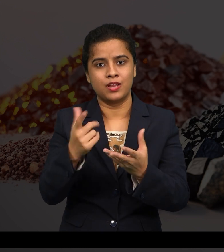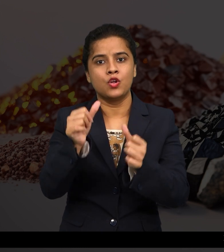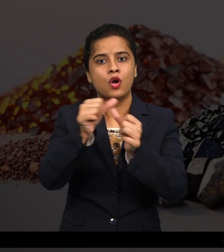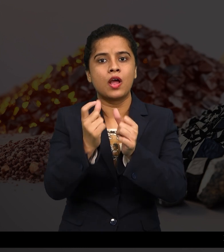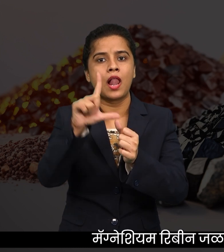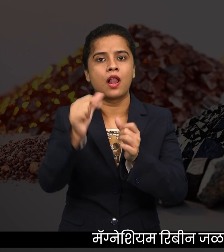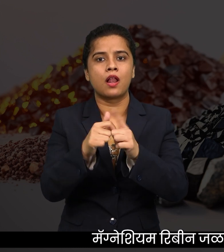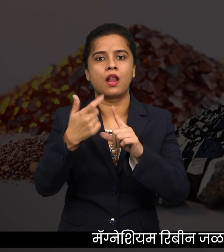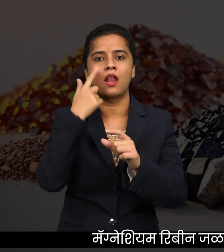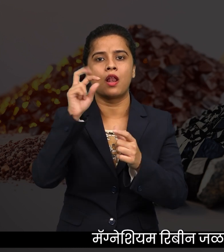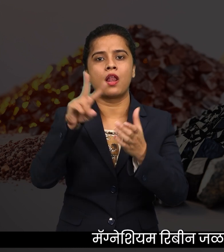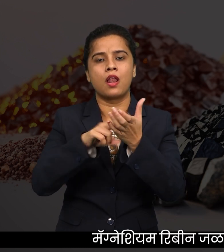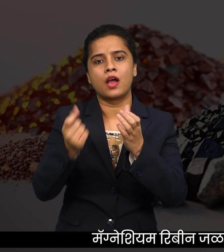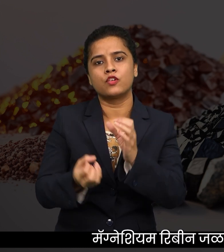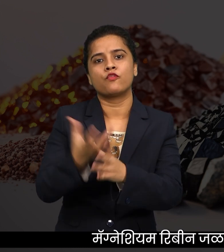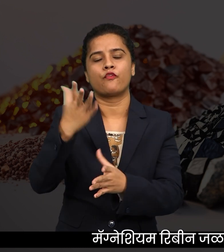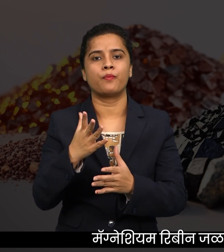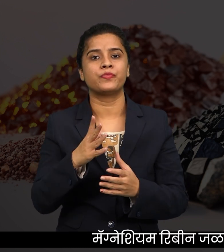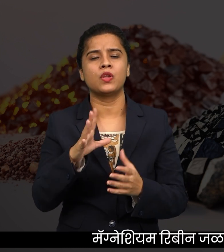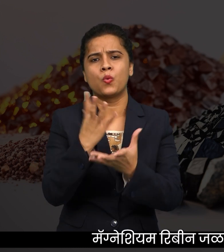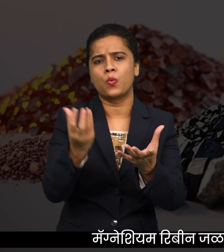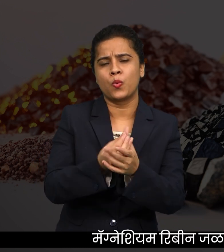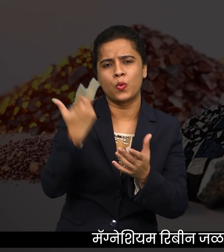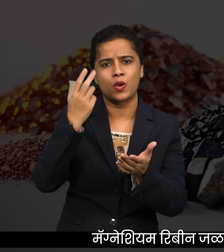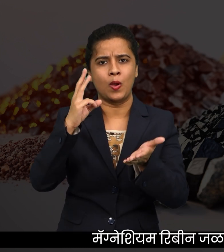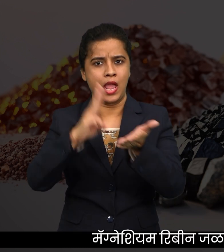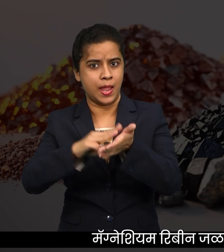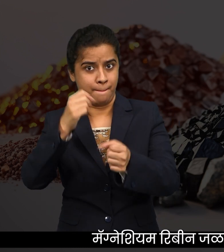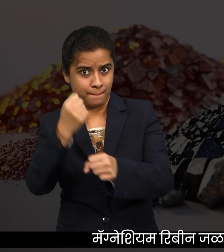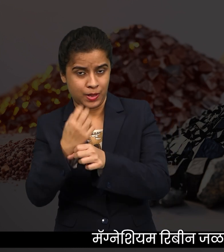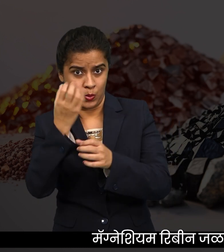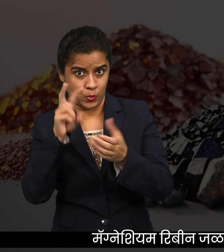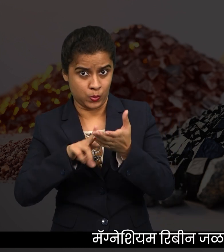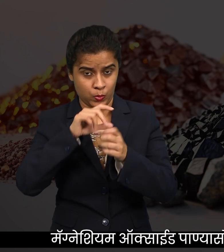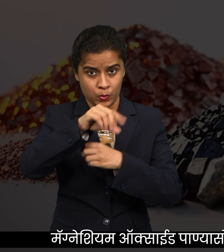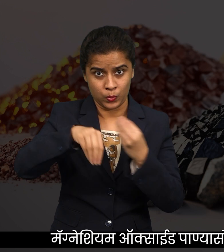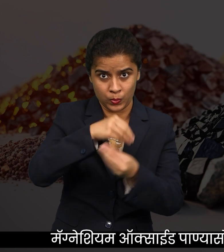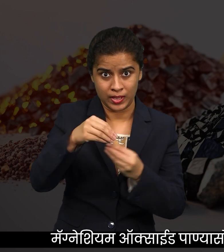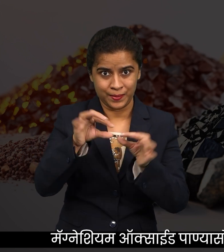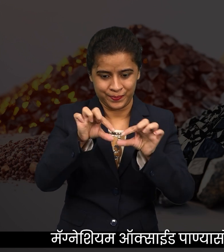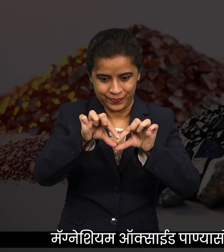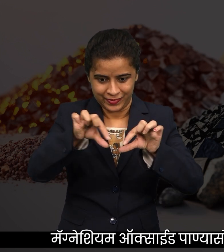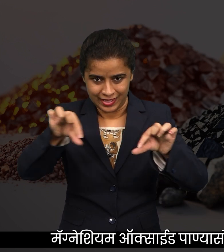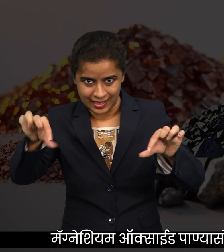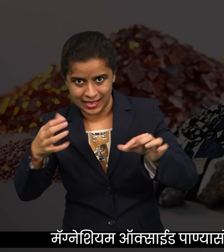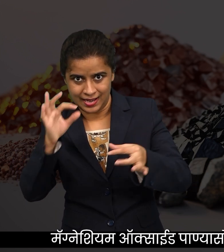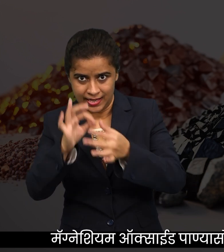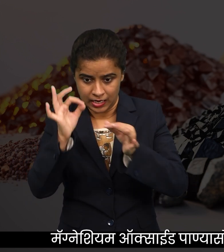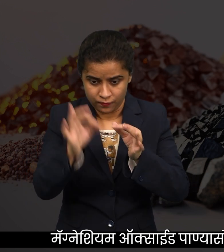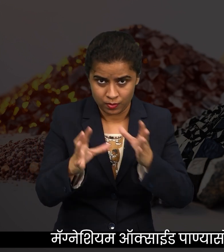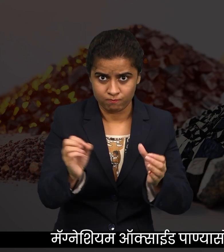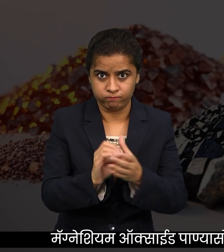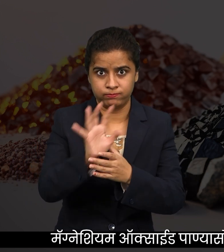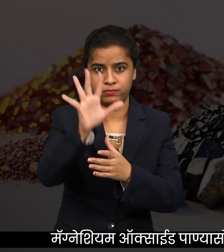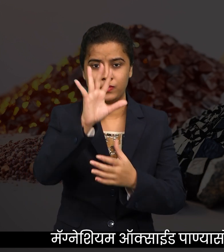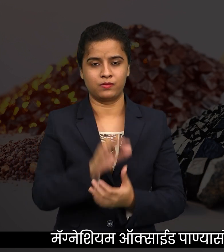आपण जाणतो की मॅग्नेशियम रिबीन जळल्यावर मॅग्नेशियम ऑक्साईड तयार होते. मॅग्नेशियम ऑक्साईड पाण्यासोबत प्रतिक्रिया